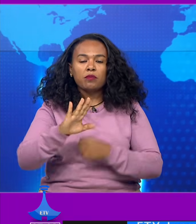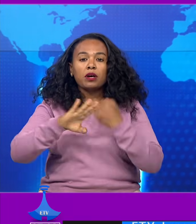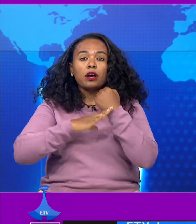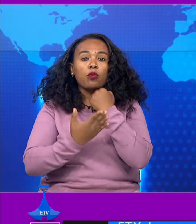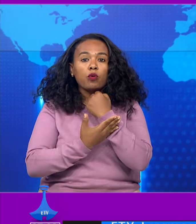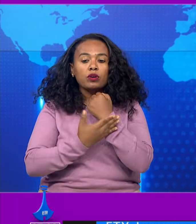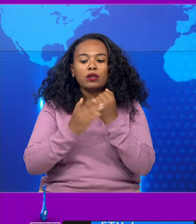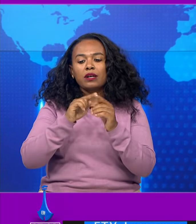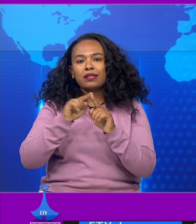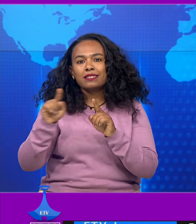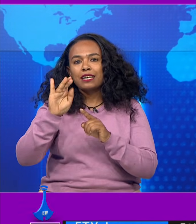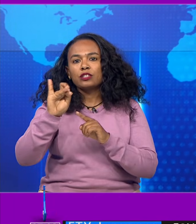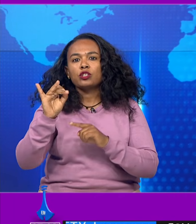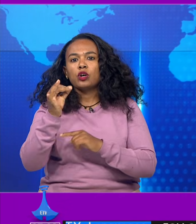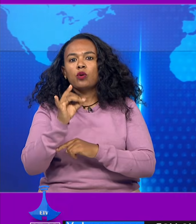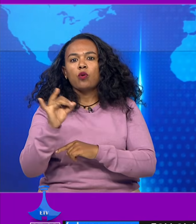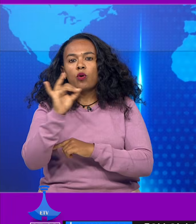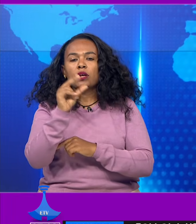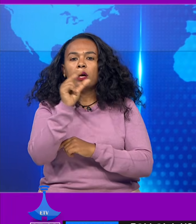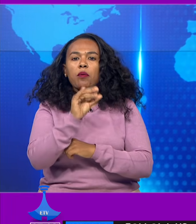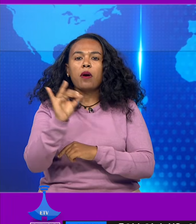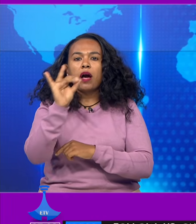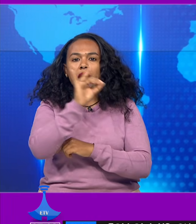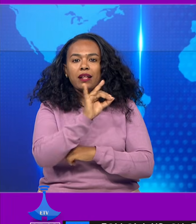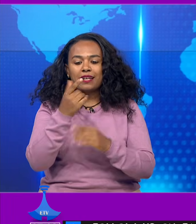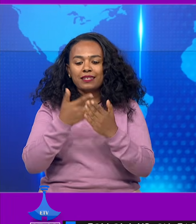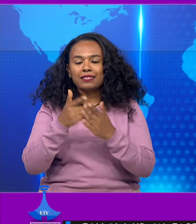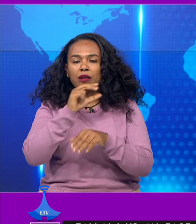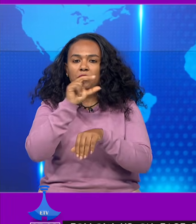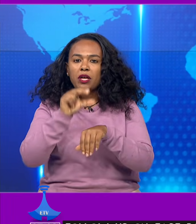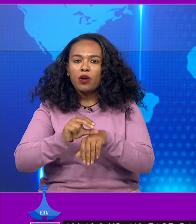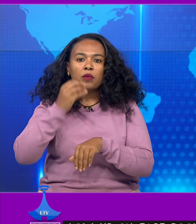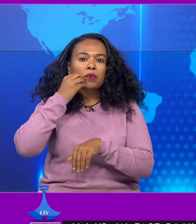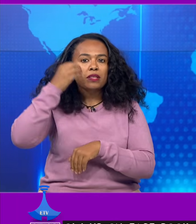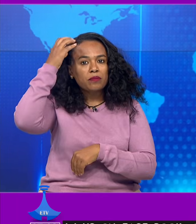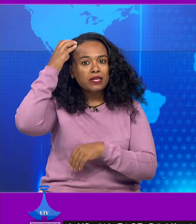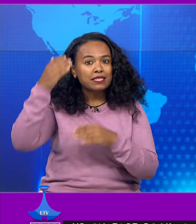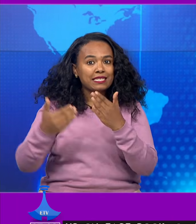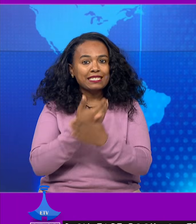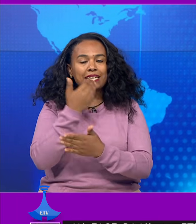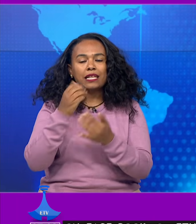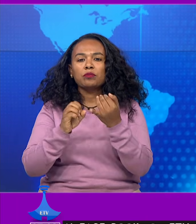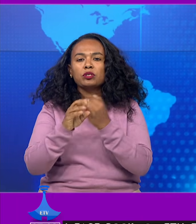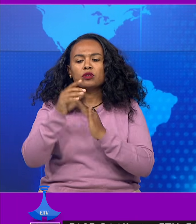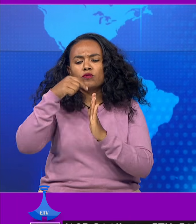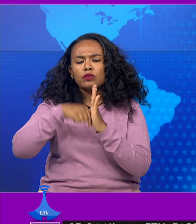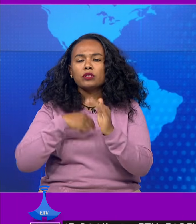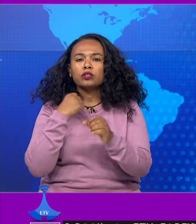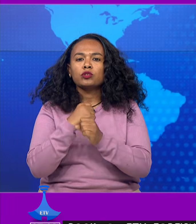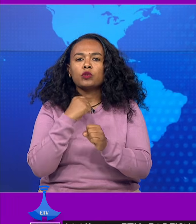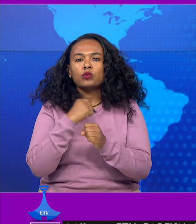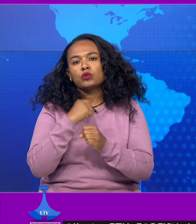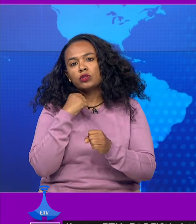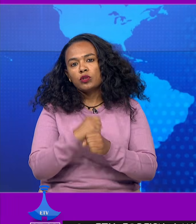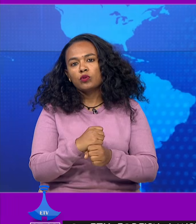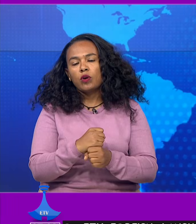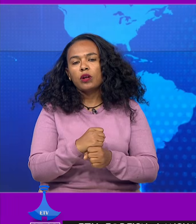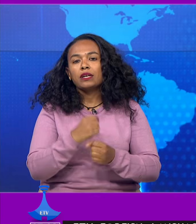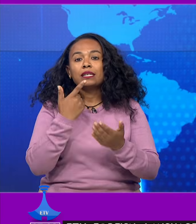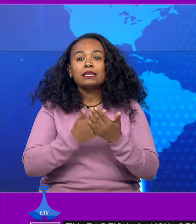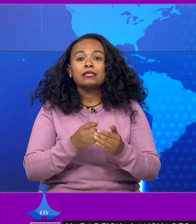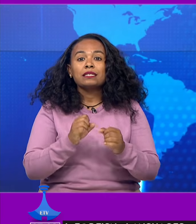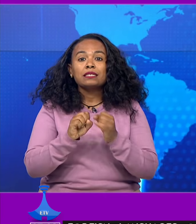ፋሲለደስ እስከ ጀጎል ግንብ፣ ከባሌ ሶፍ ዑመር ዋሻ እስከ ብሔራዊ ቤተመንግስት እድሳት በዘርፉ ጥልቅ ስራዎችም ተከናውነዋል። ከዚህ